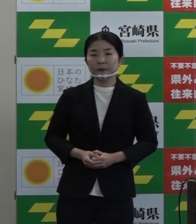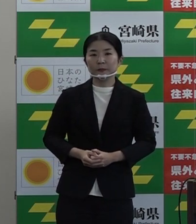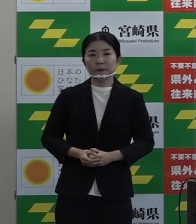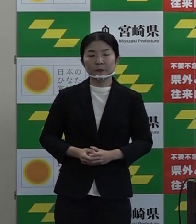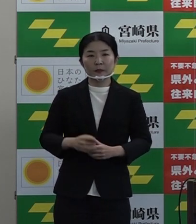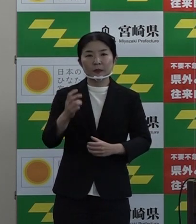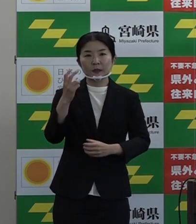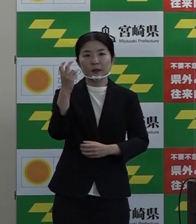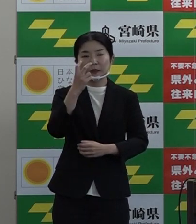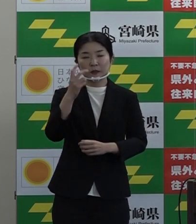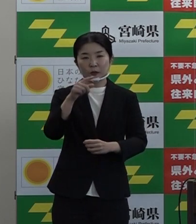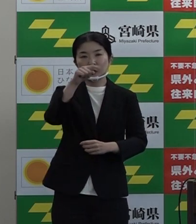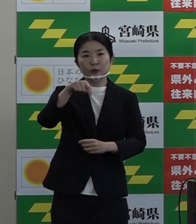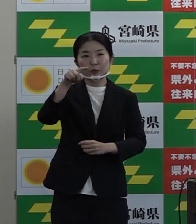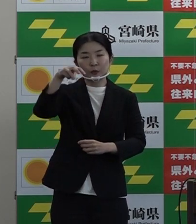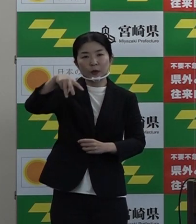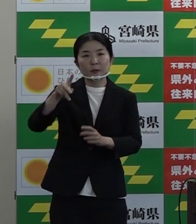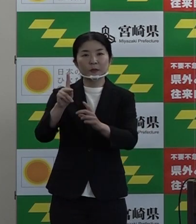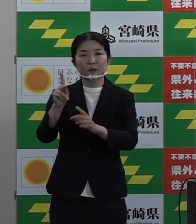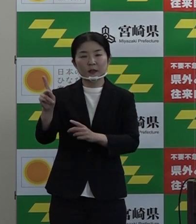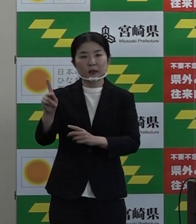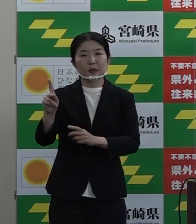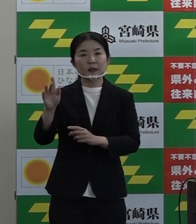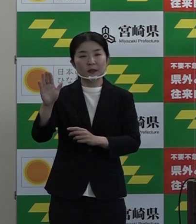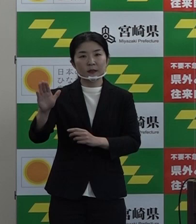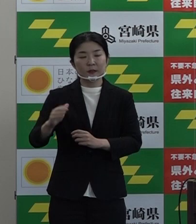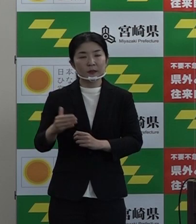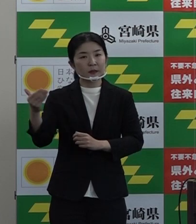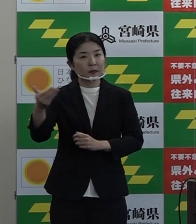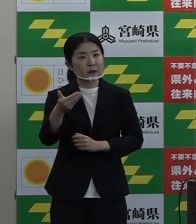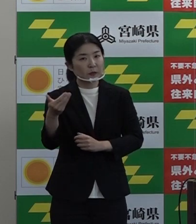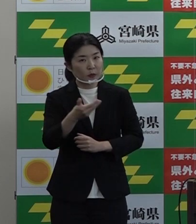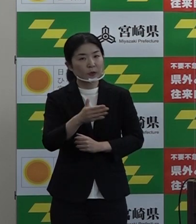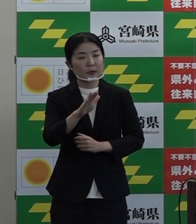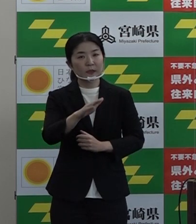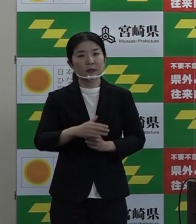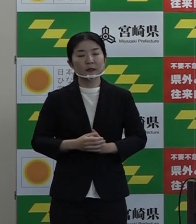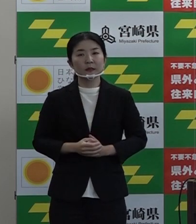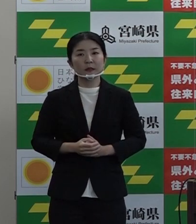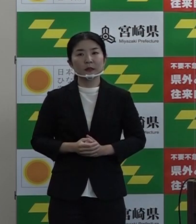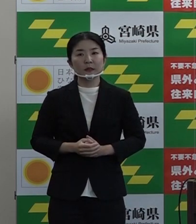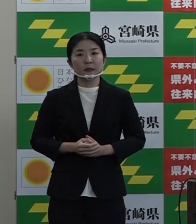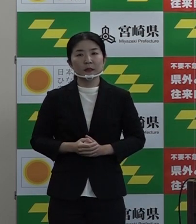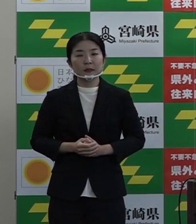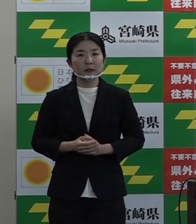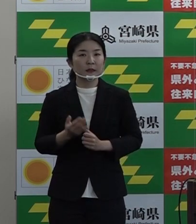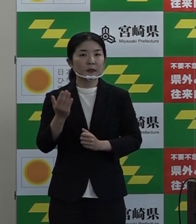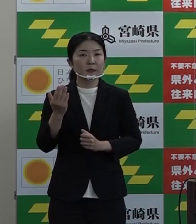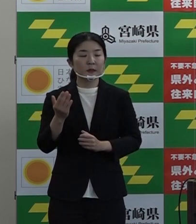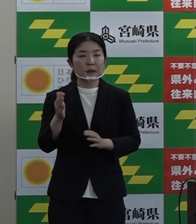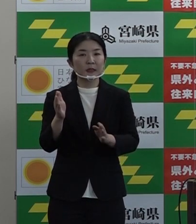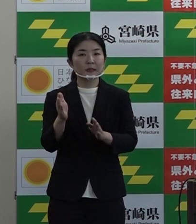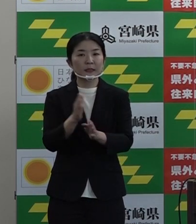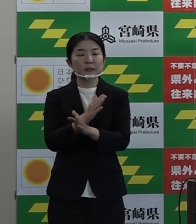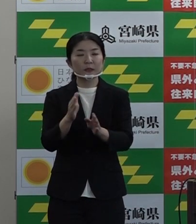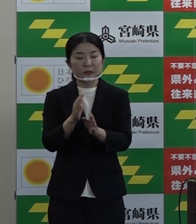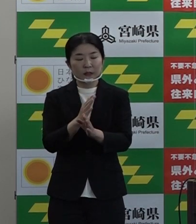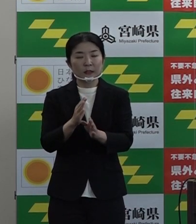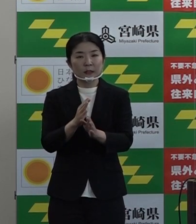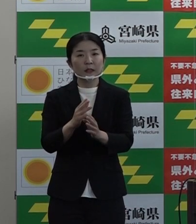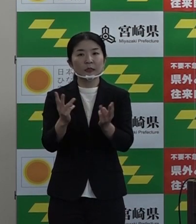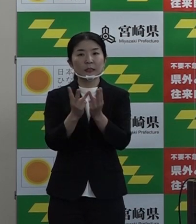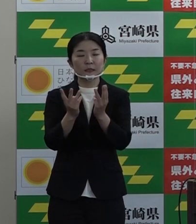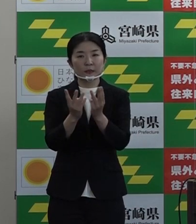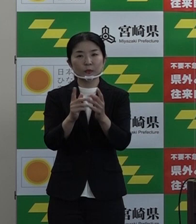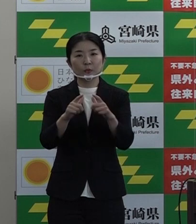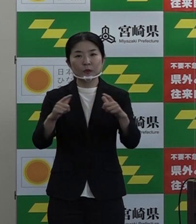すみません、幹事社の有権ですので、はい、まずちょっとお伺いします。この数日感染者急増してきている中で、